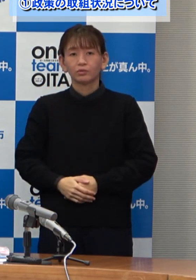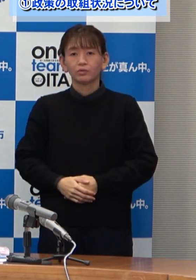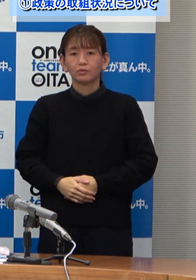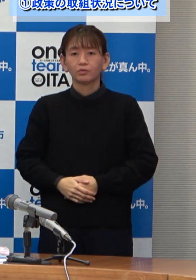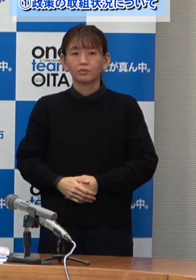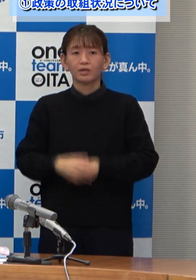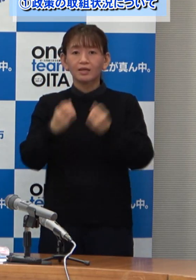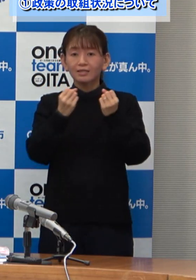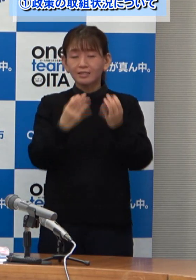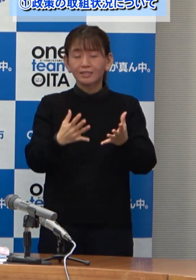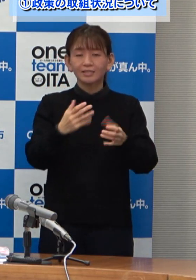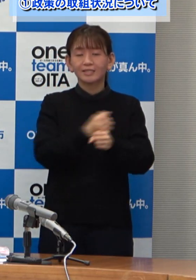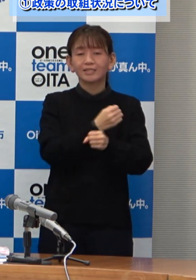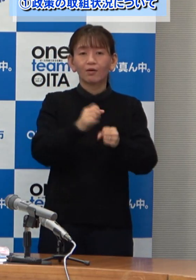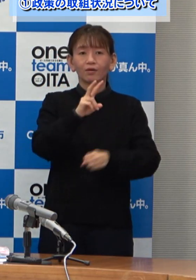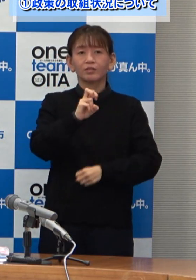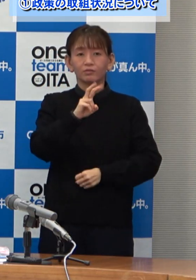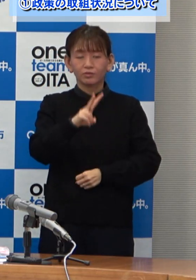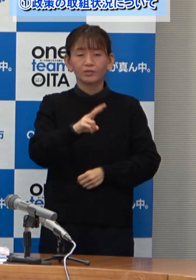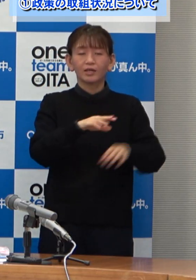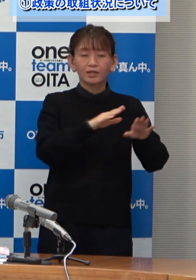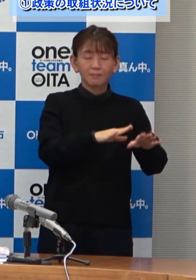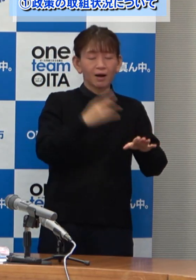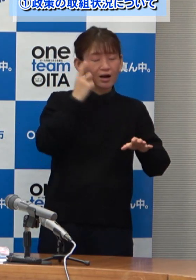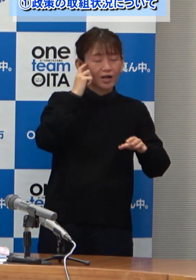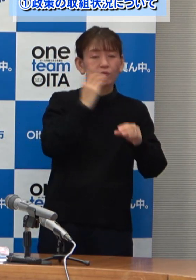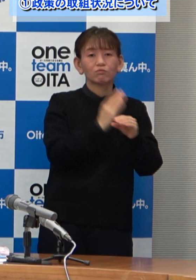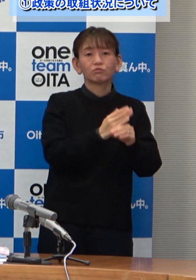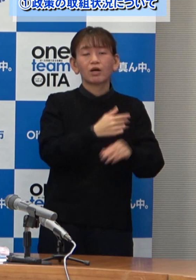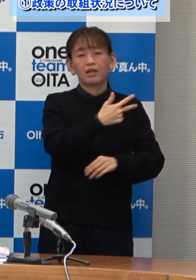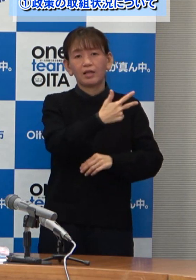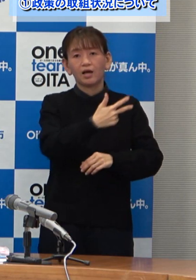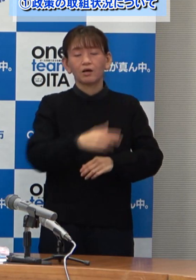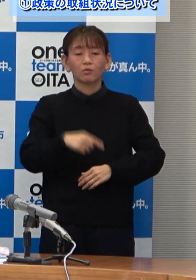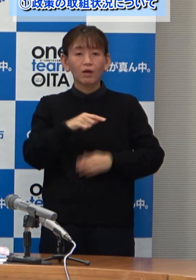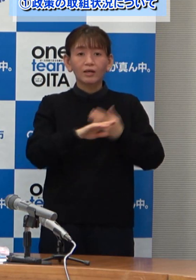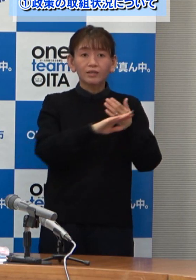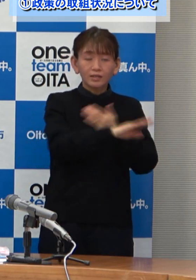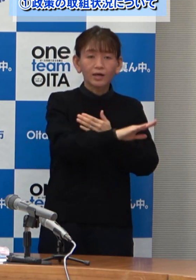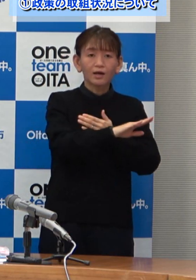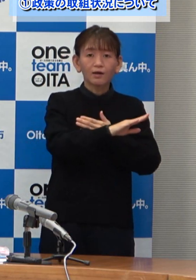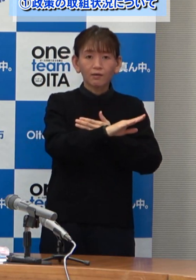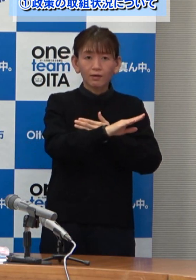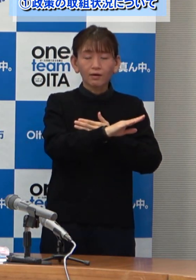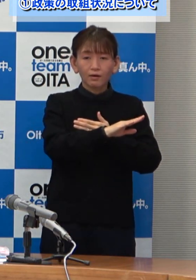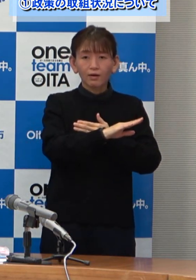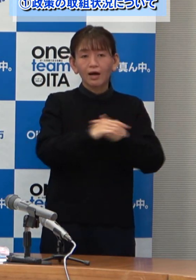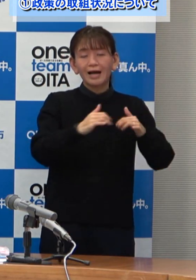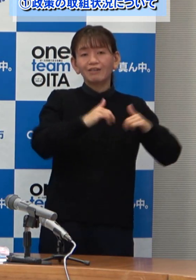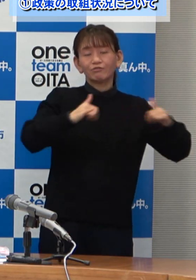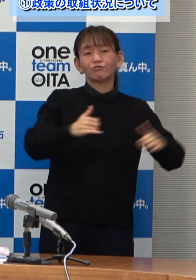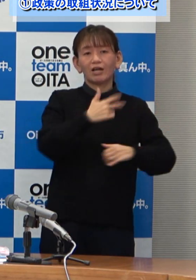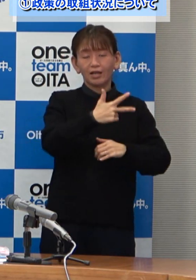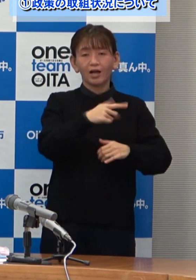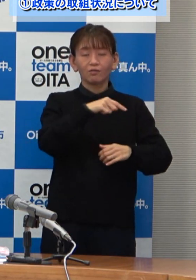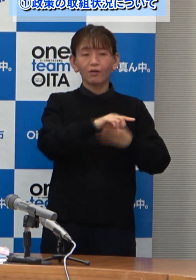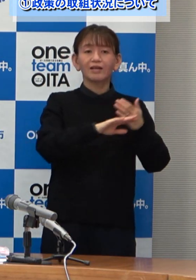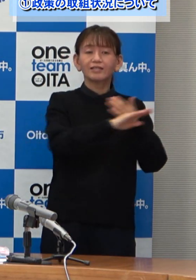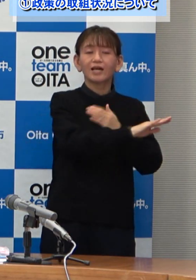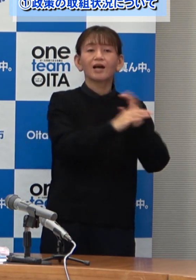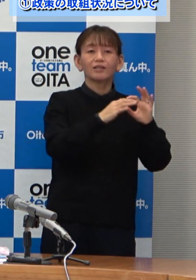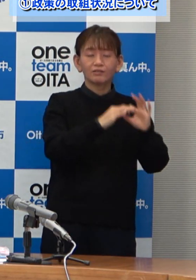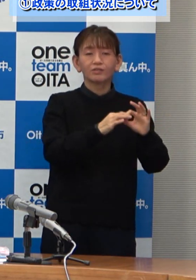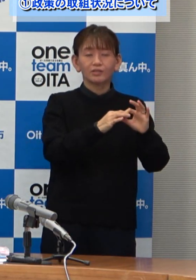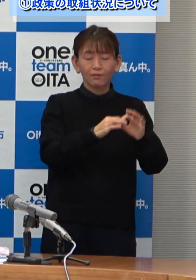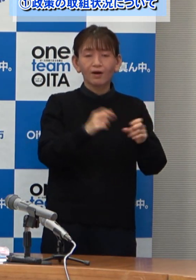で新規227でそれ以外については実施の可能性について検討しているところです